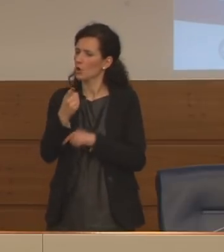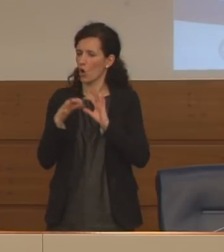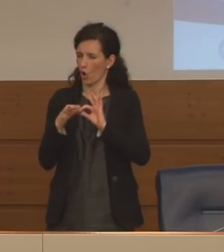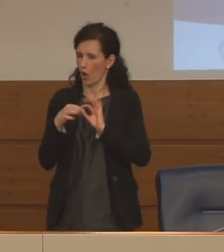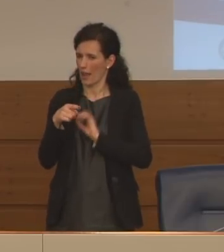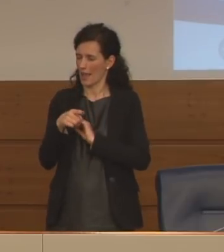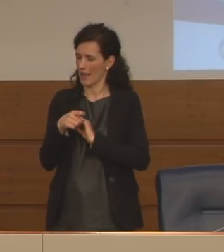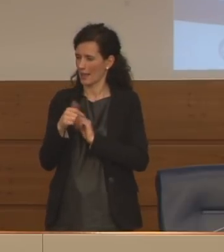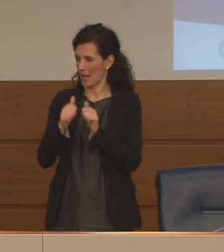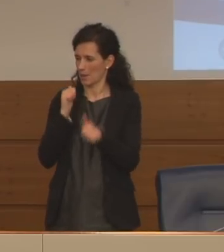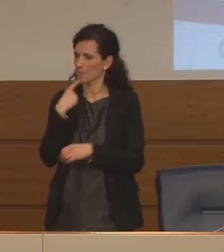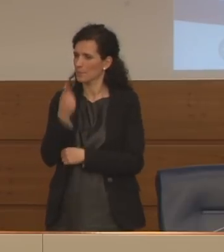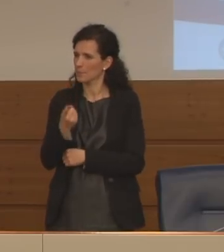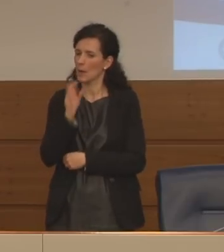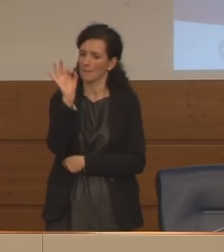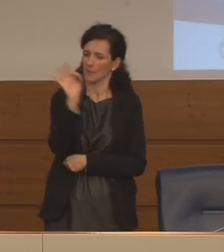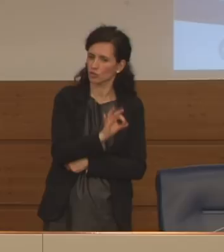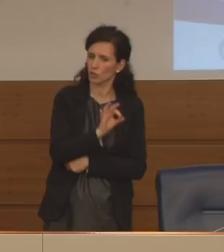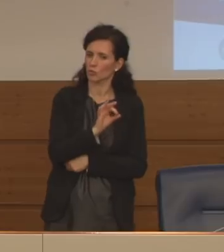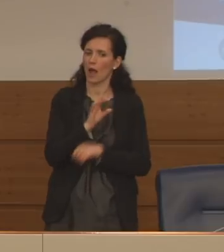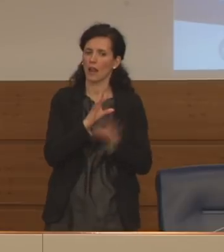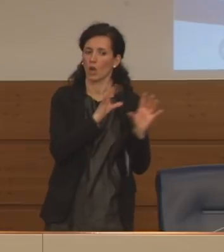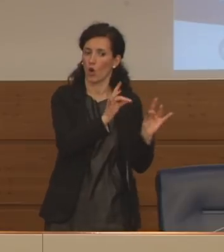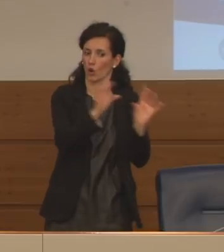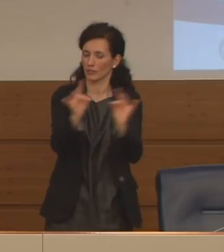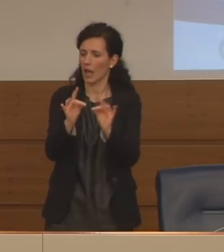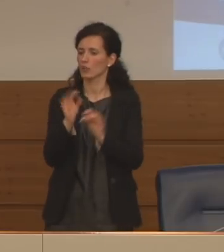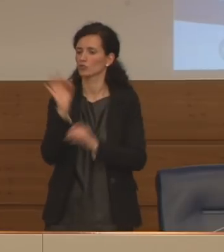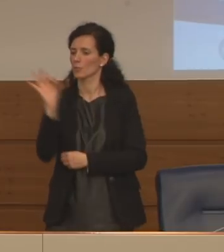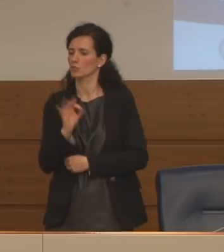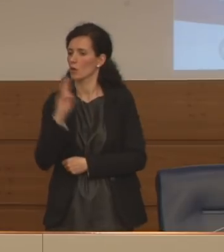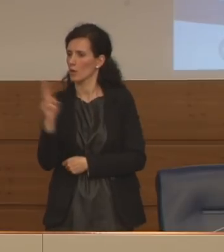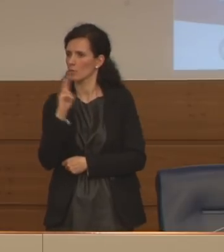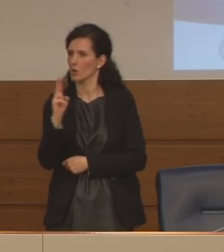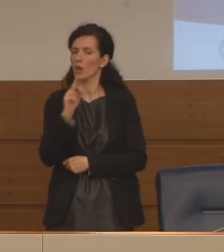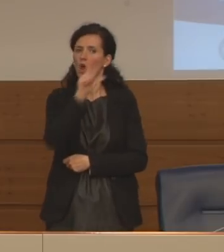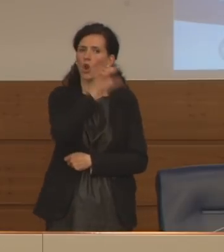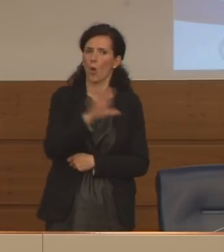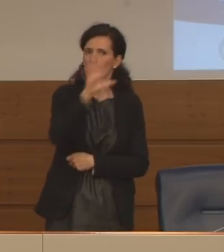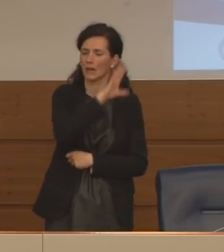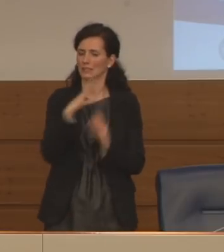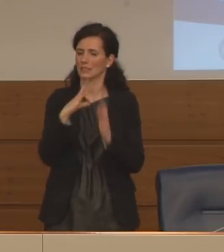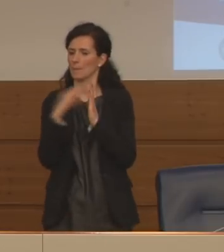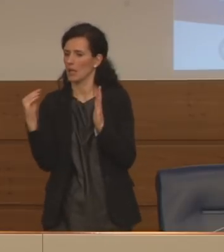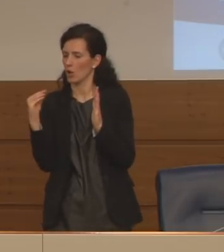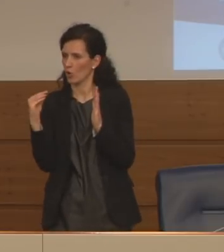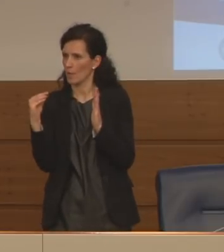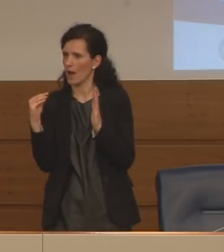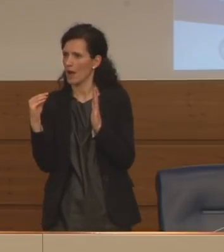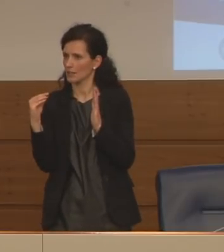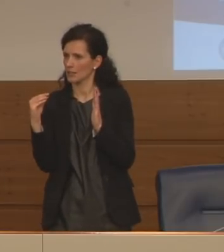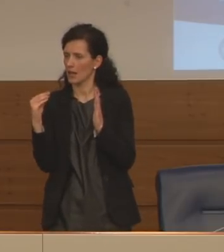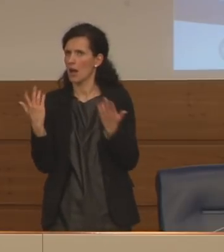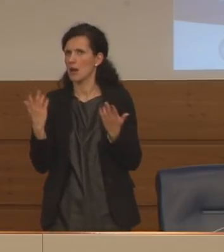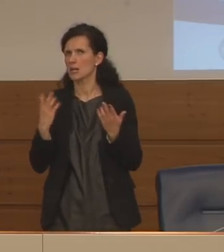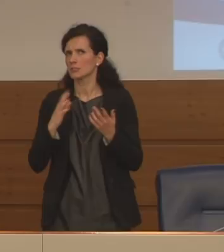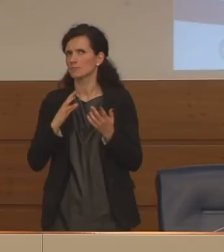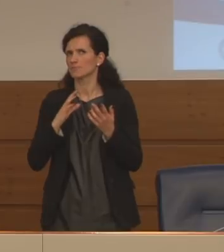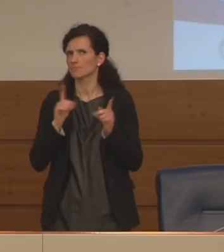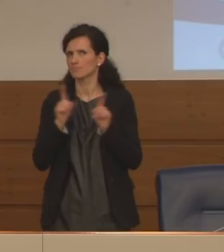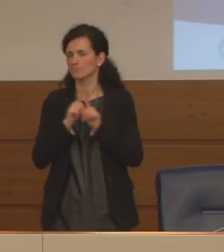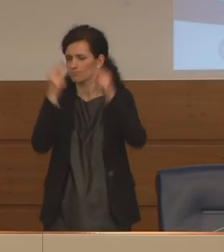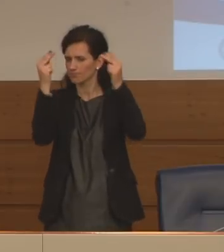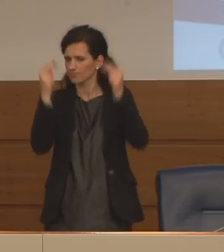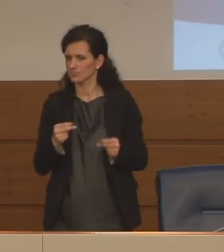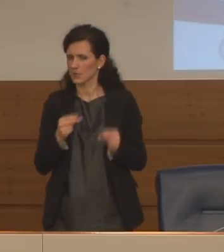percentuali sia dei contatti sia delle morti se si sommano lombardia emilia romagna e praticamente si raggiunge fra il 60